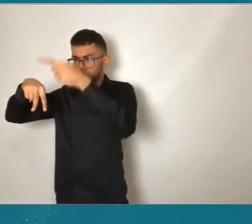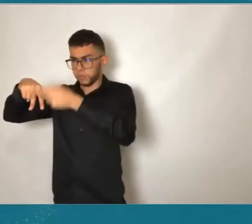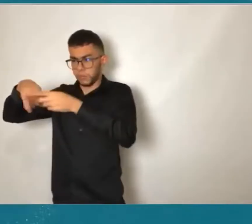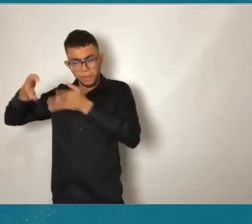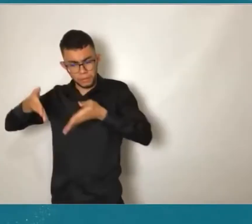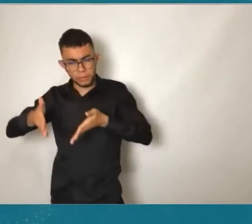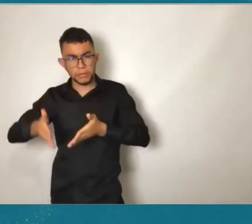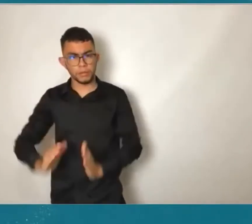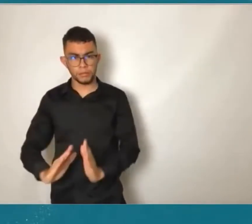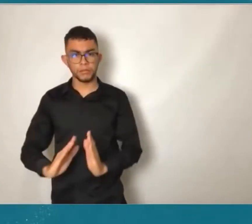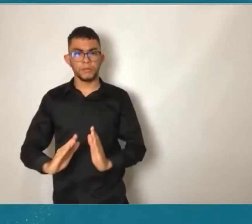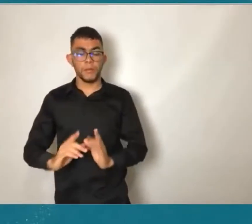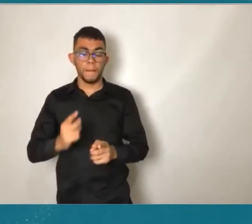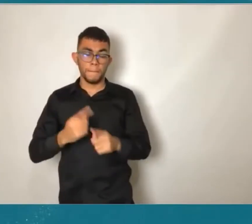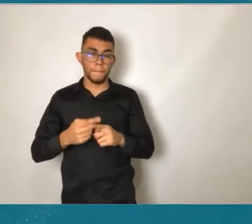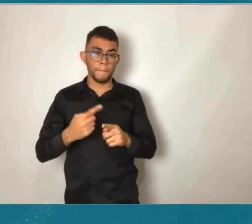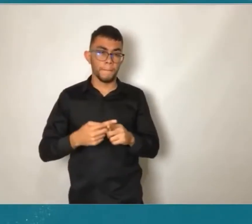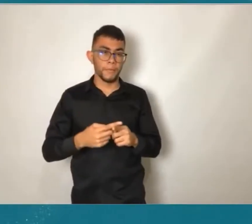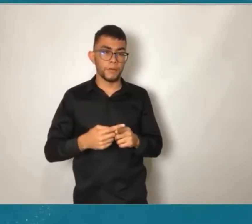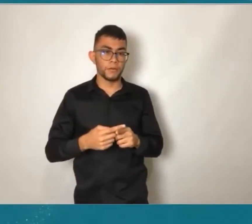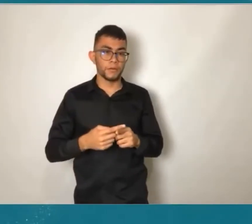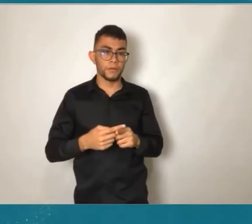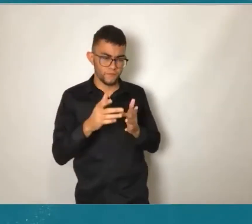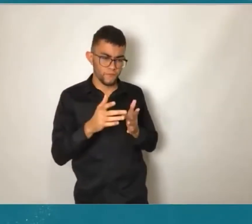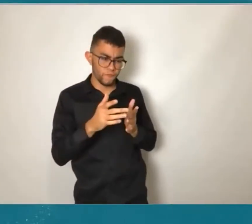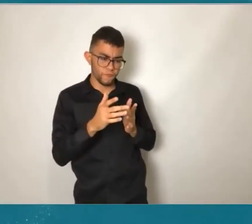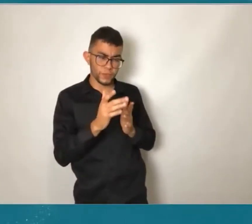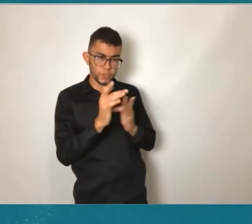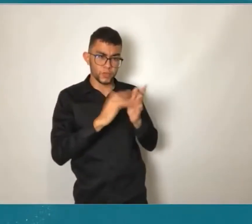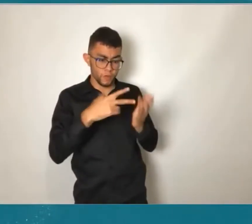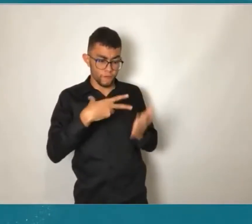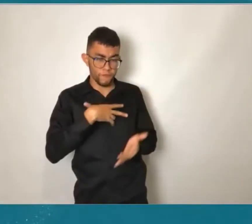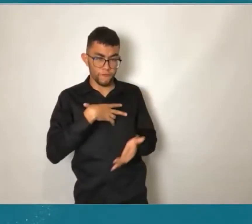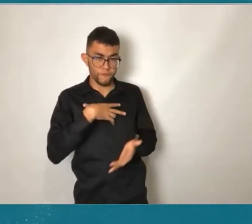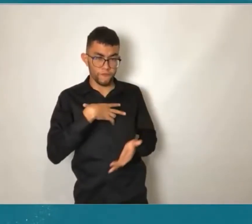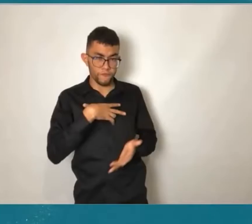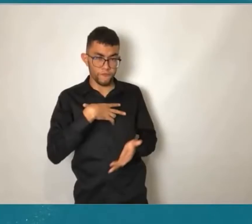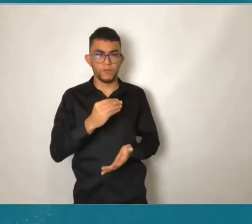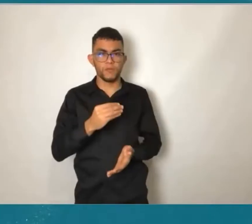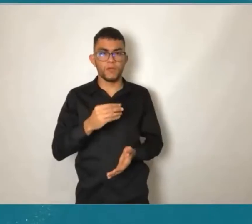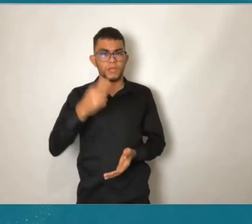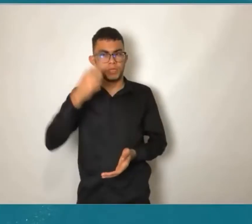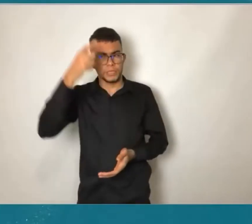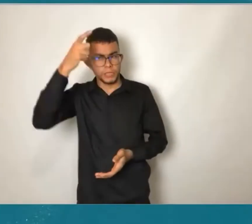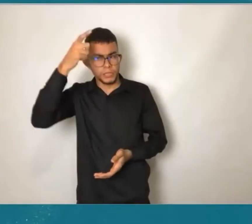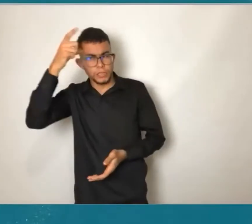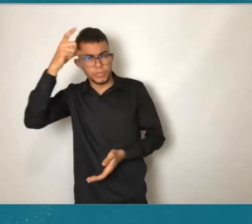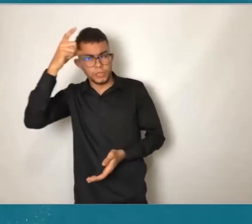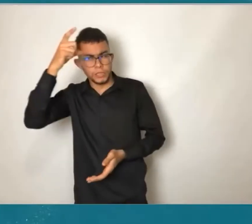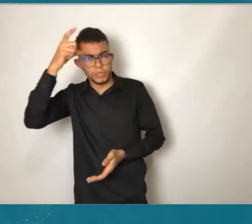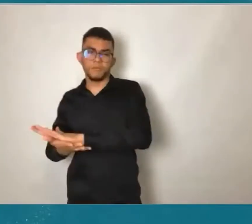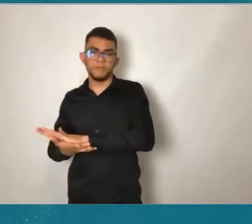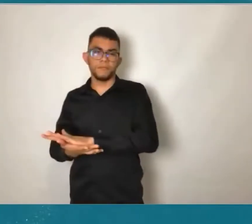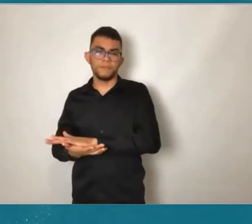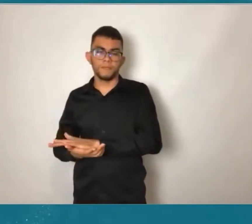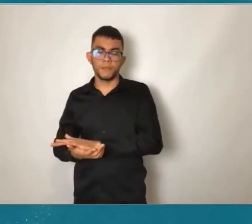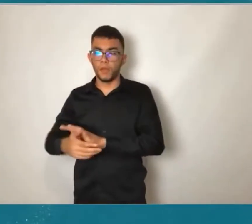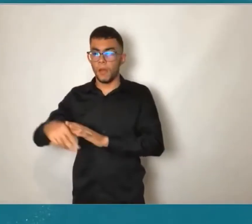esse descendente da mulher vai trazer o reino de Deus de novo aqui na terra, porque o